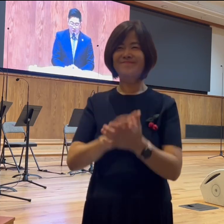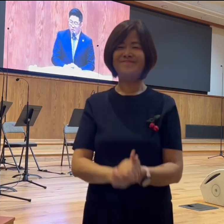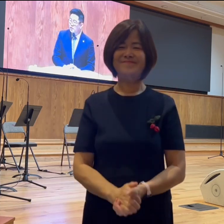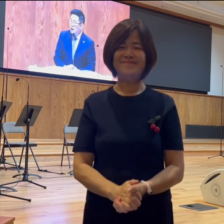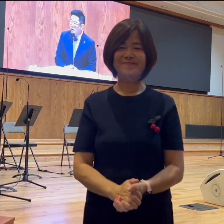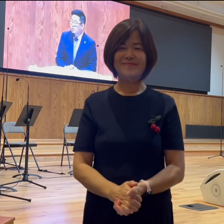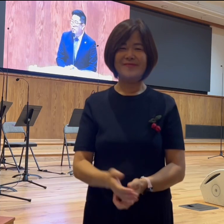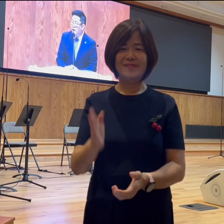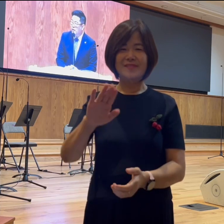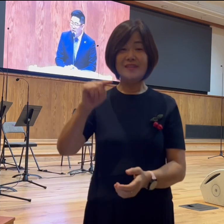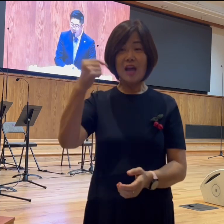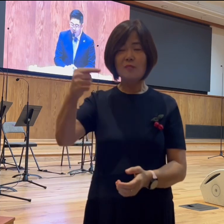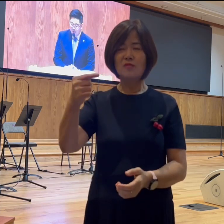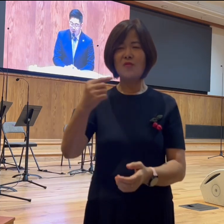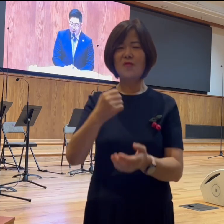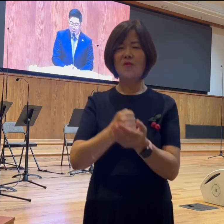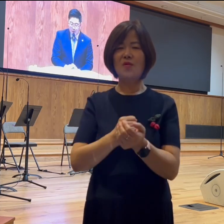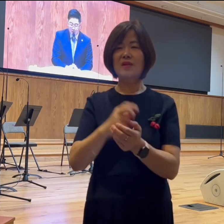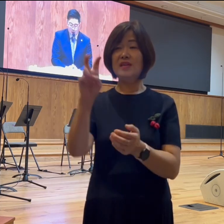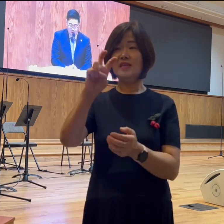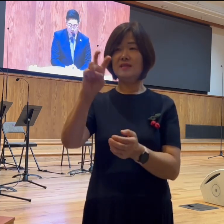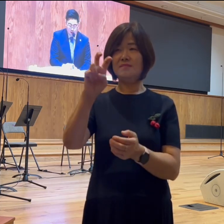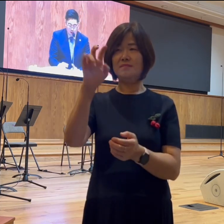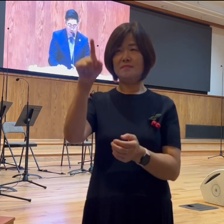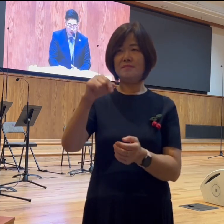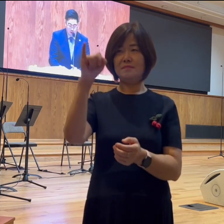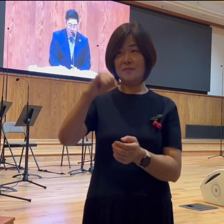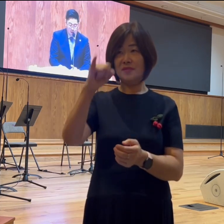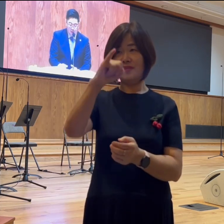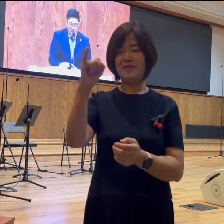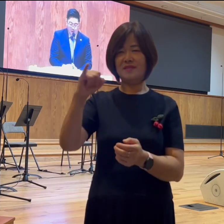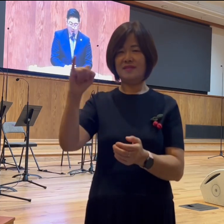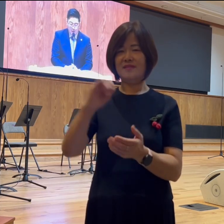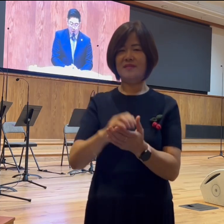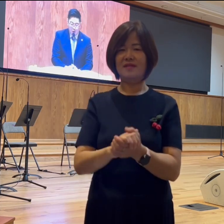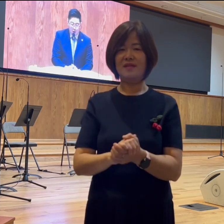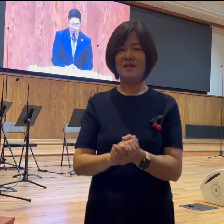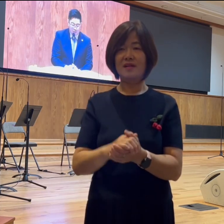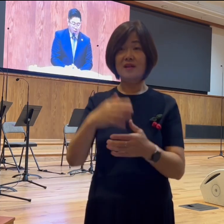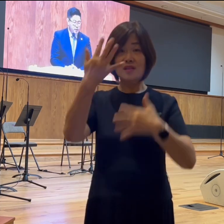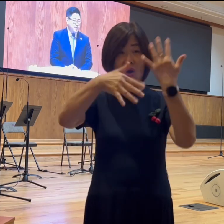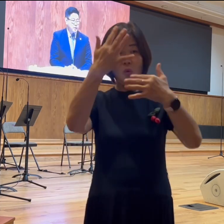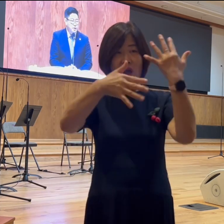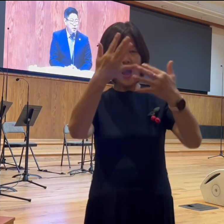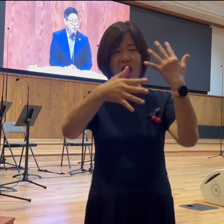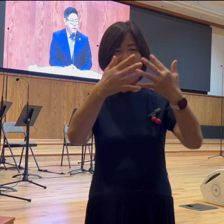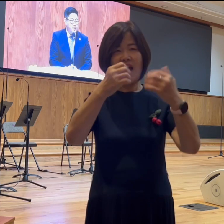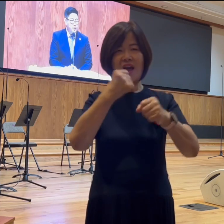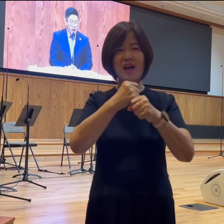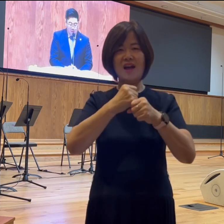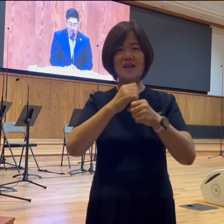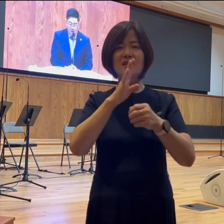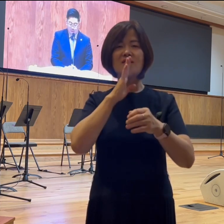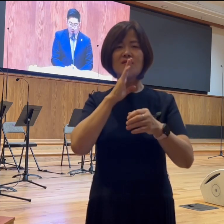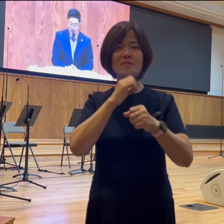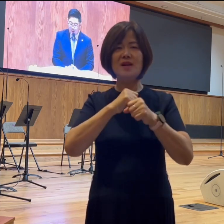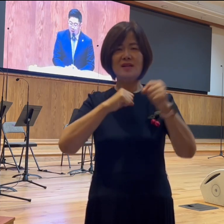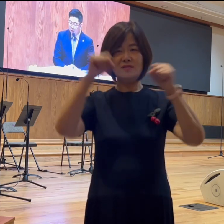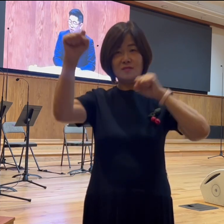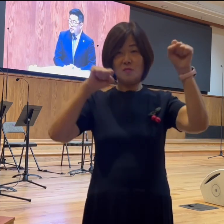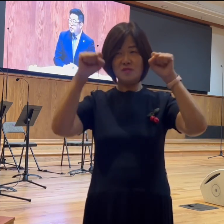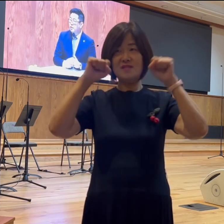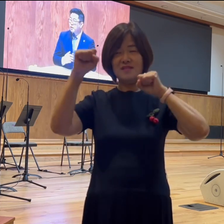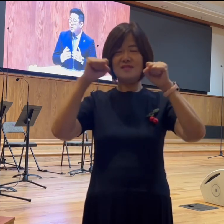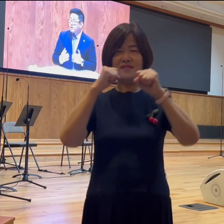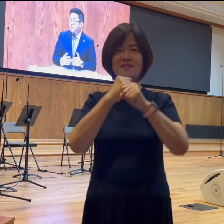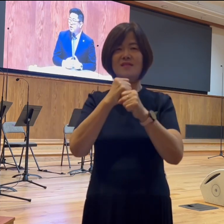그리고 그 다음으로 많은 20% 가까이의 응답이 영화나 스포츠 등을 시청하면서 텔레비전 앞에